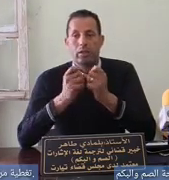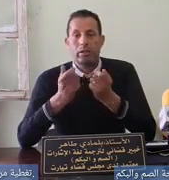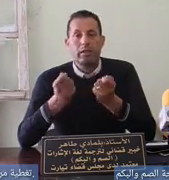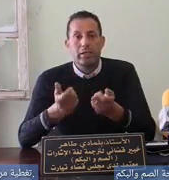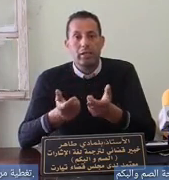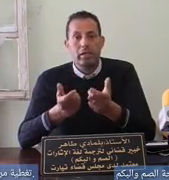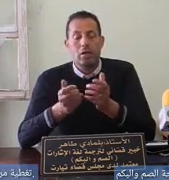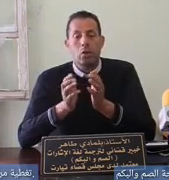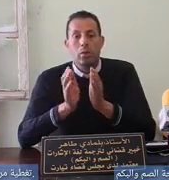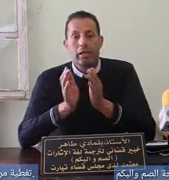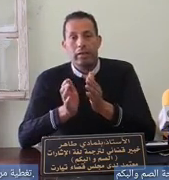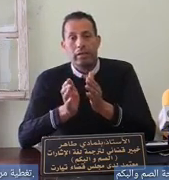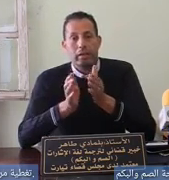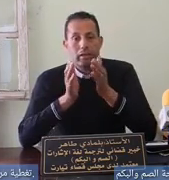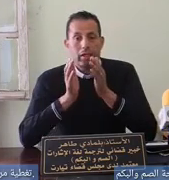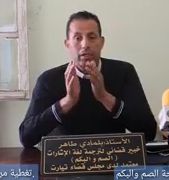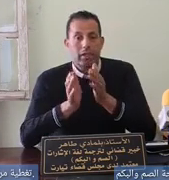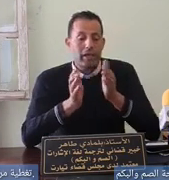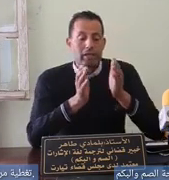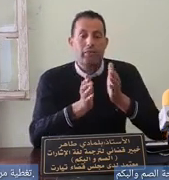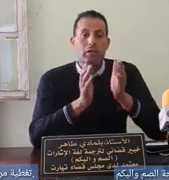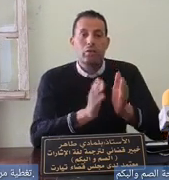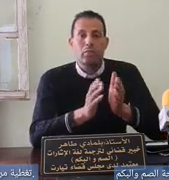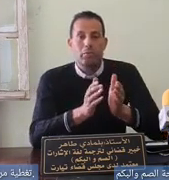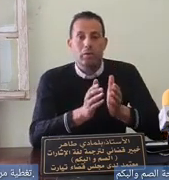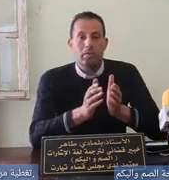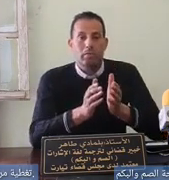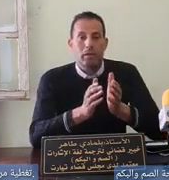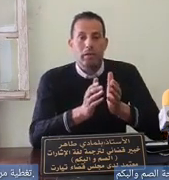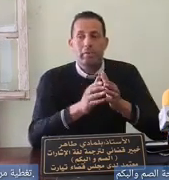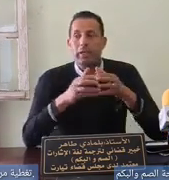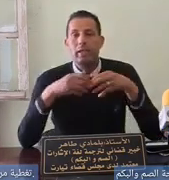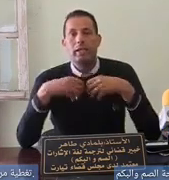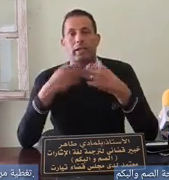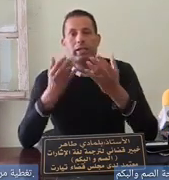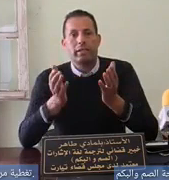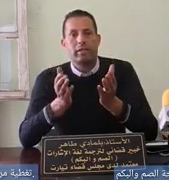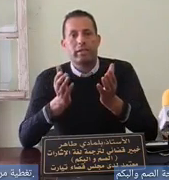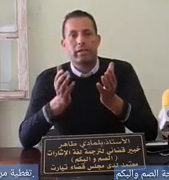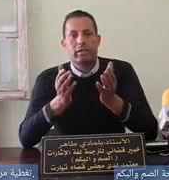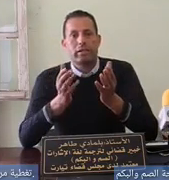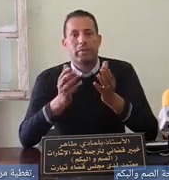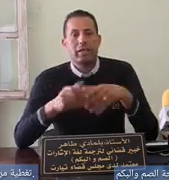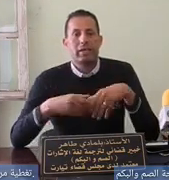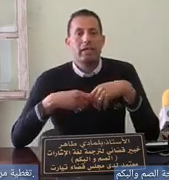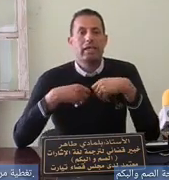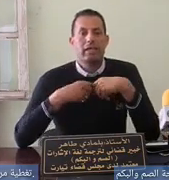بالحجر المنزلي، ومن أجل الوقاية والحد من الخطر تفشي الوباء، التزموا بيوتكم